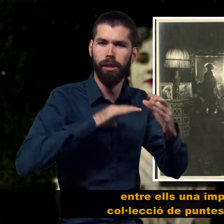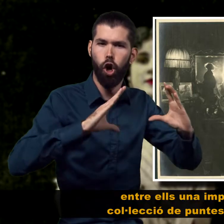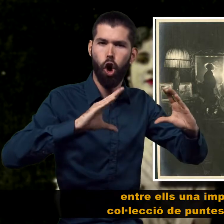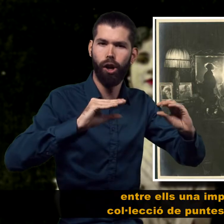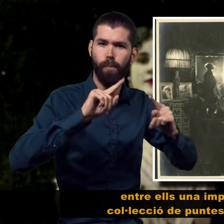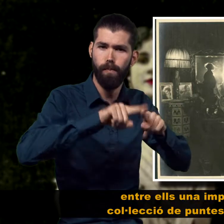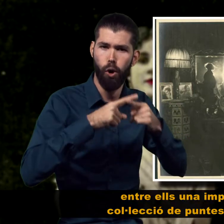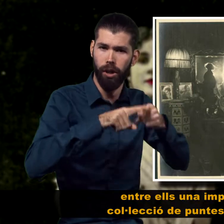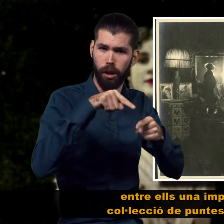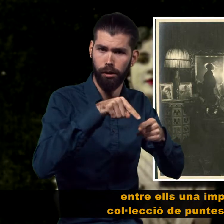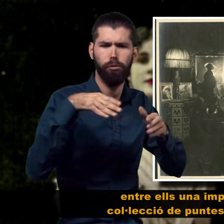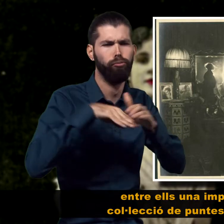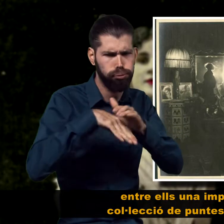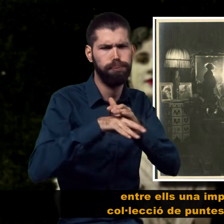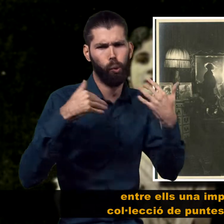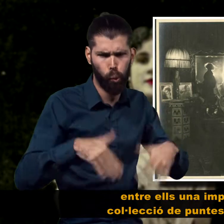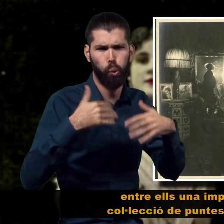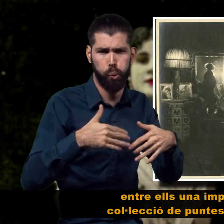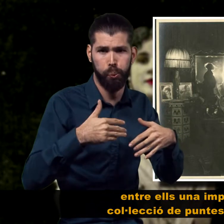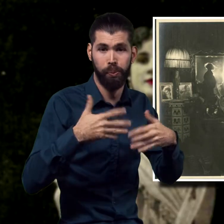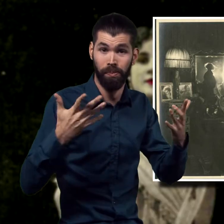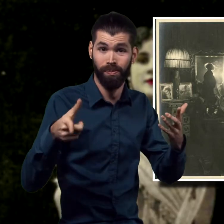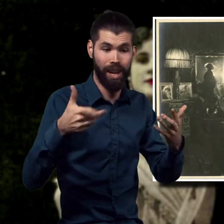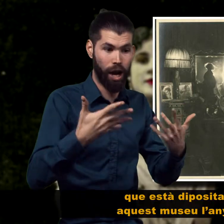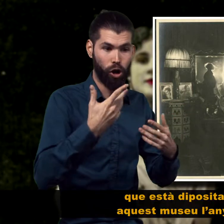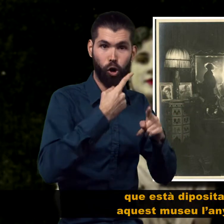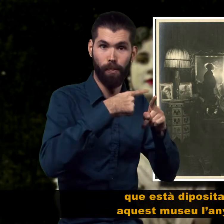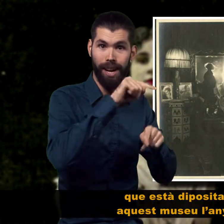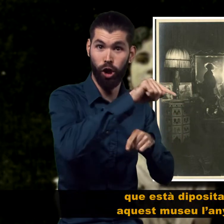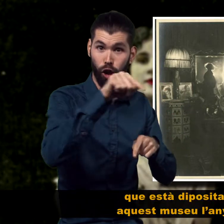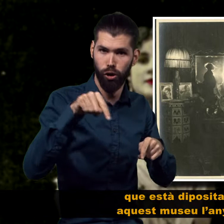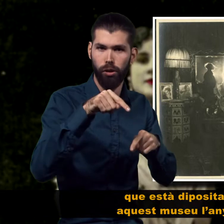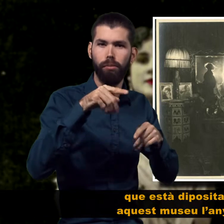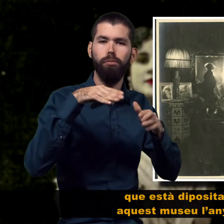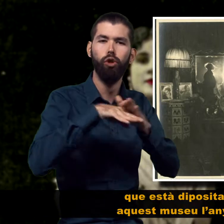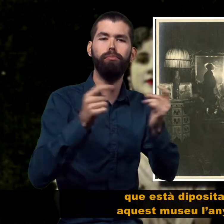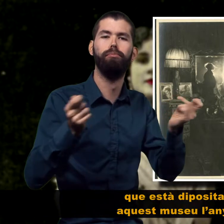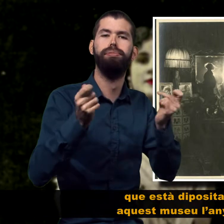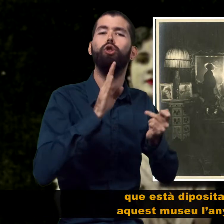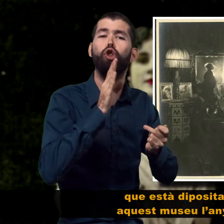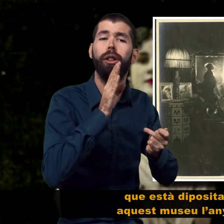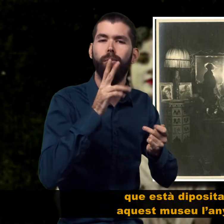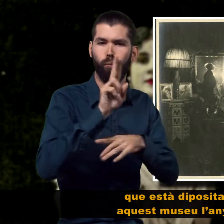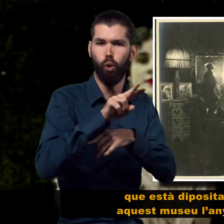important col·lecció de puntes de coixí que està dipositada en aquest museu l'any 1992.